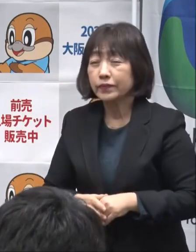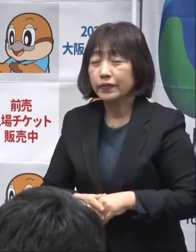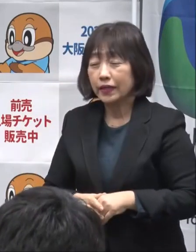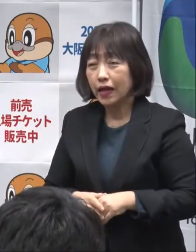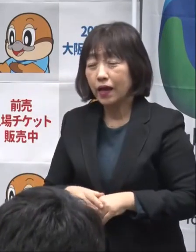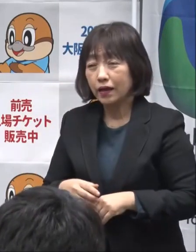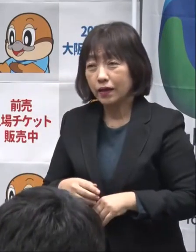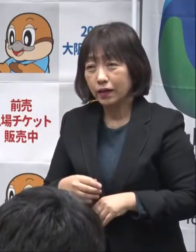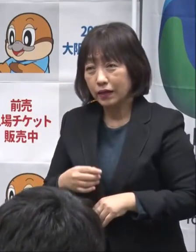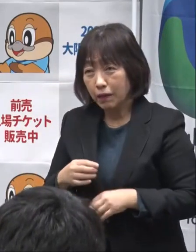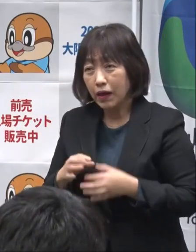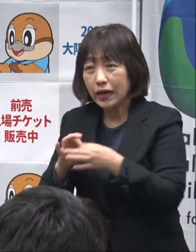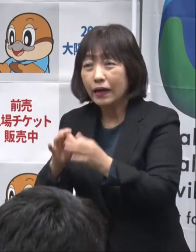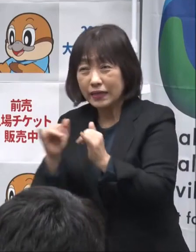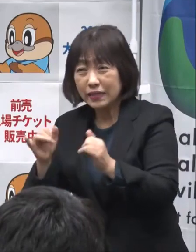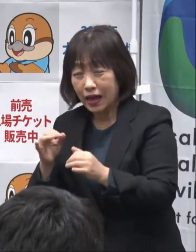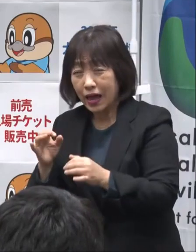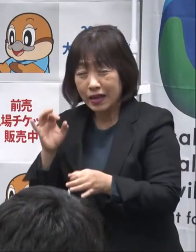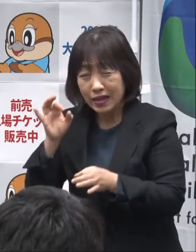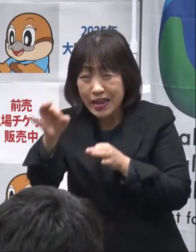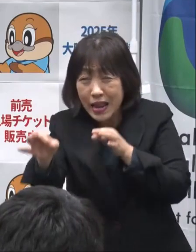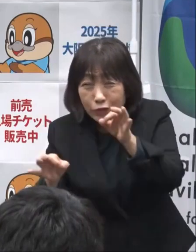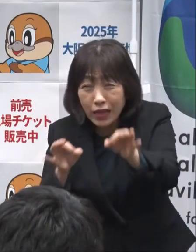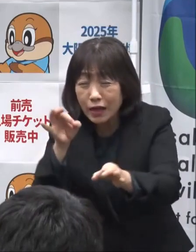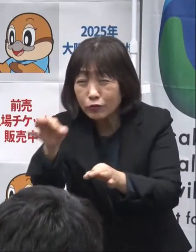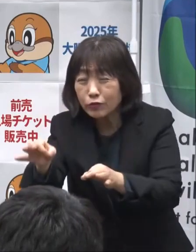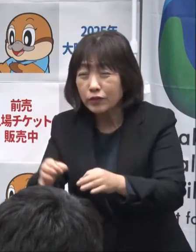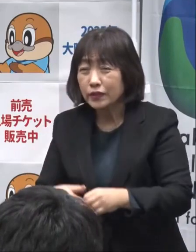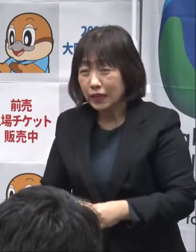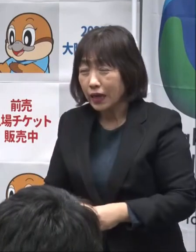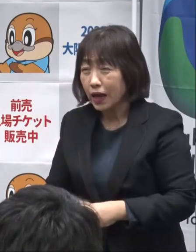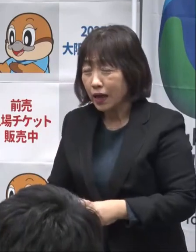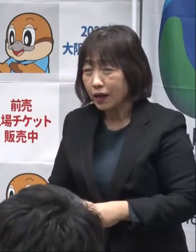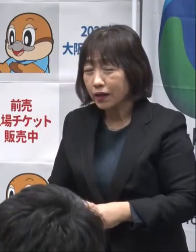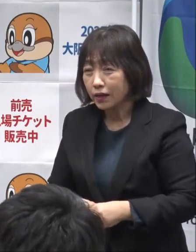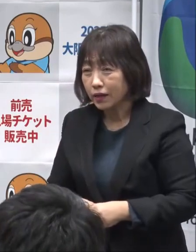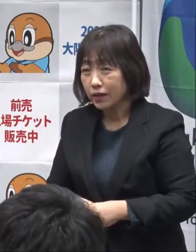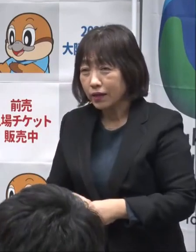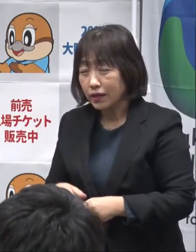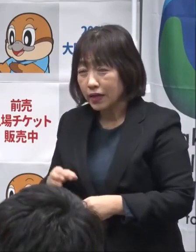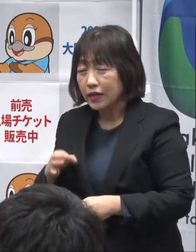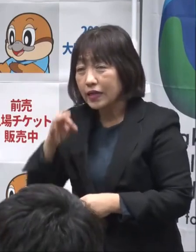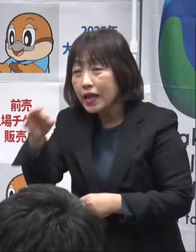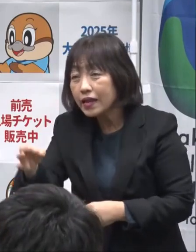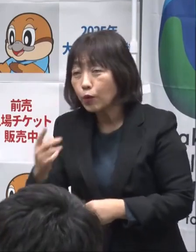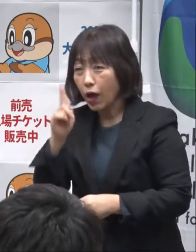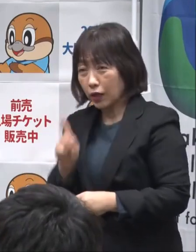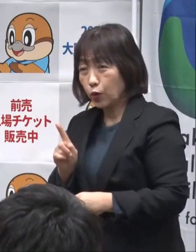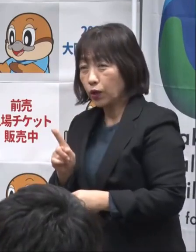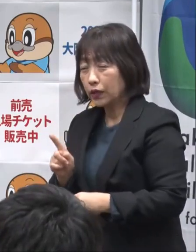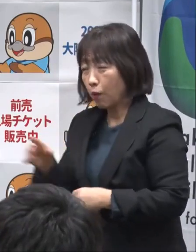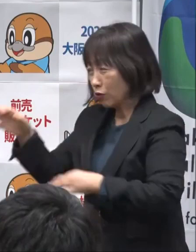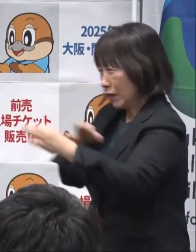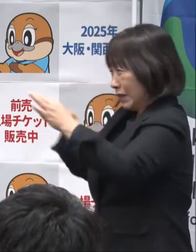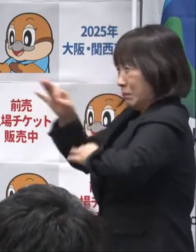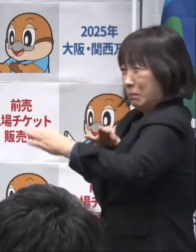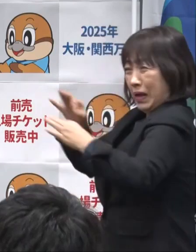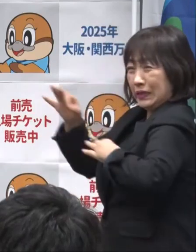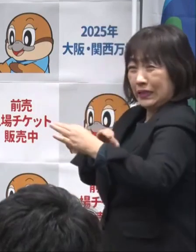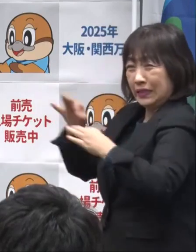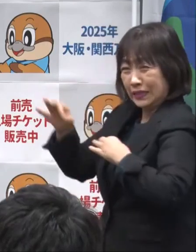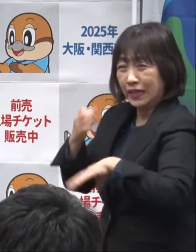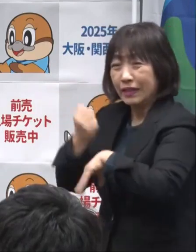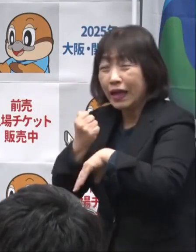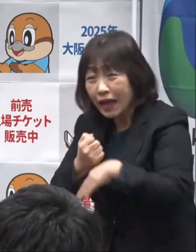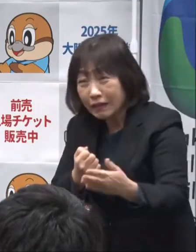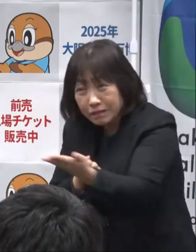あまりいろんな関係者からどんどん連絡をするとですね、その連絡する方の関係者は1人だったとしても受け手の人は1人しかいないわけですから、ま